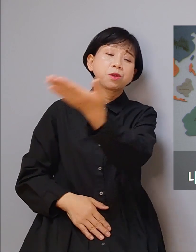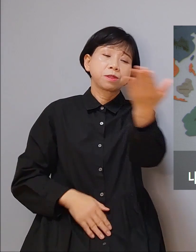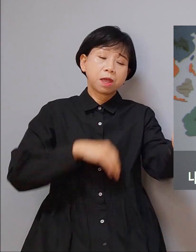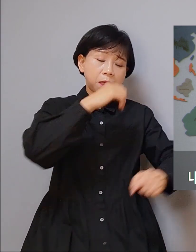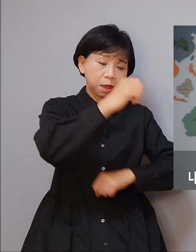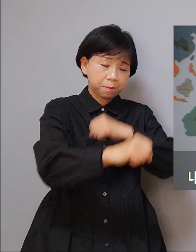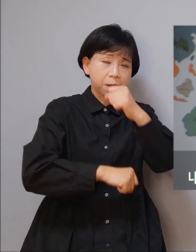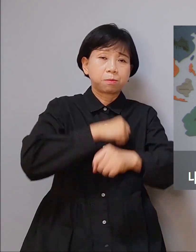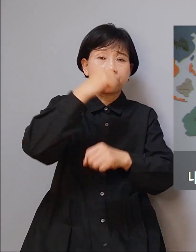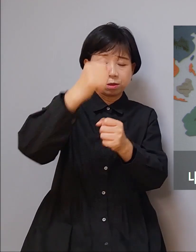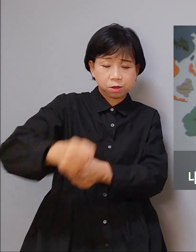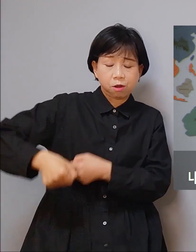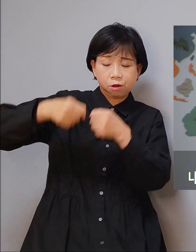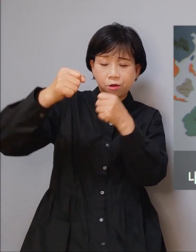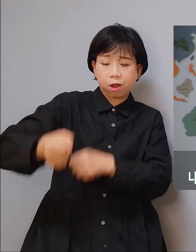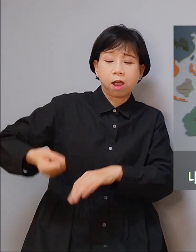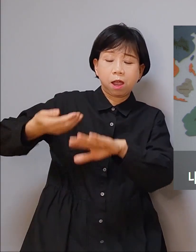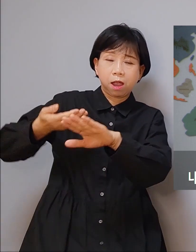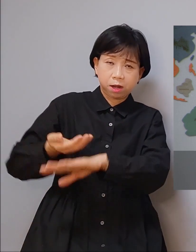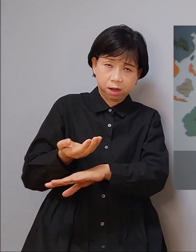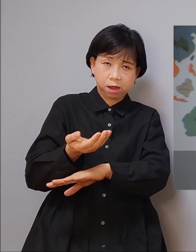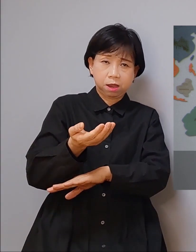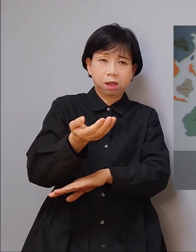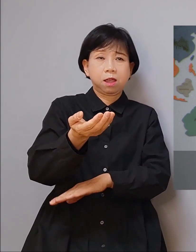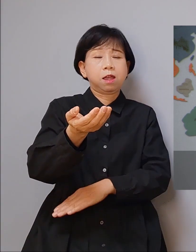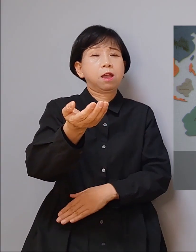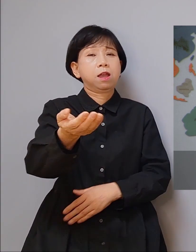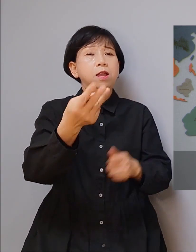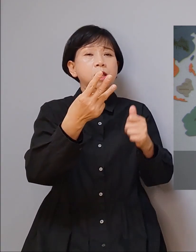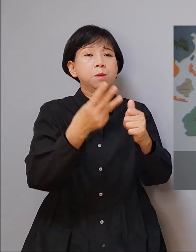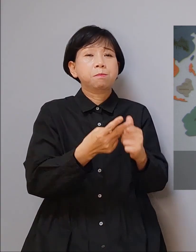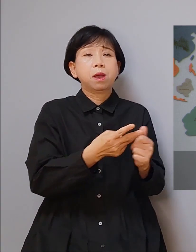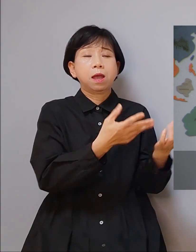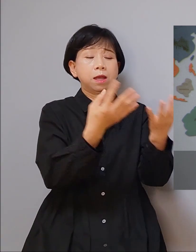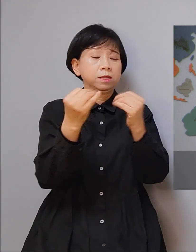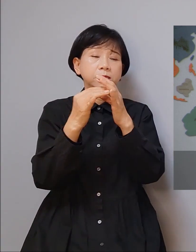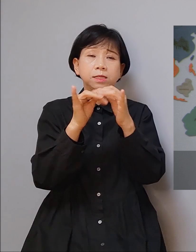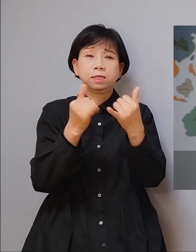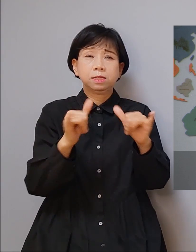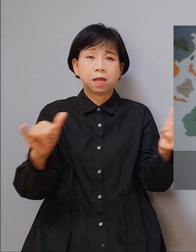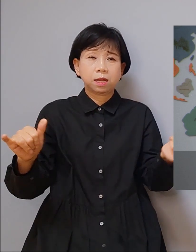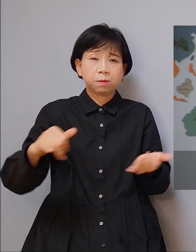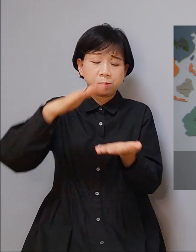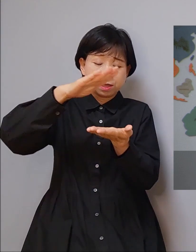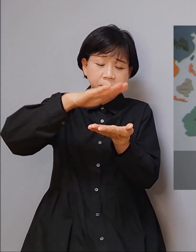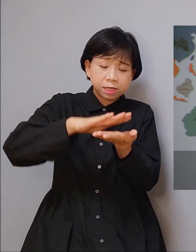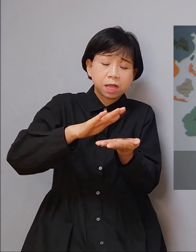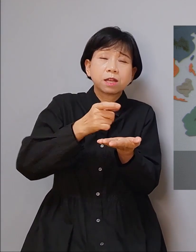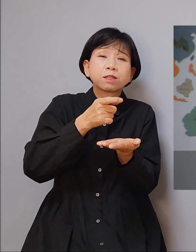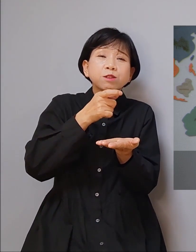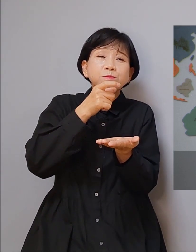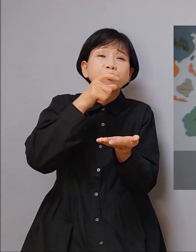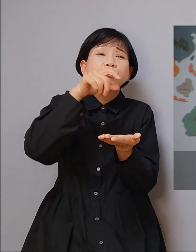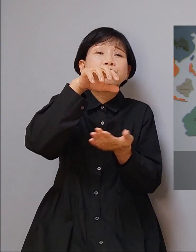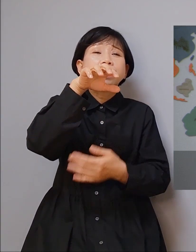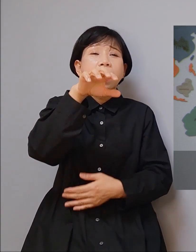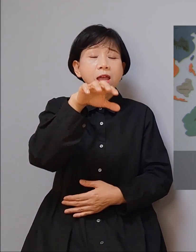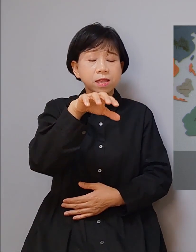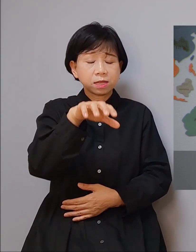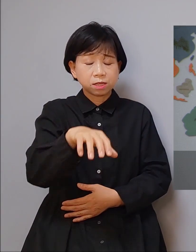바다로 내 맘껏 져가라. 많은 사람이